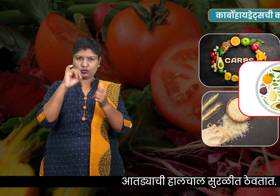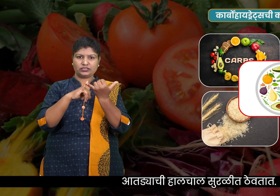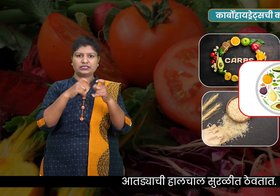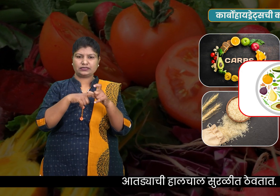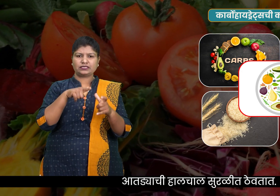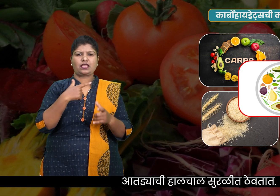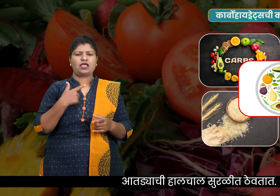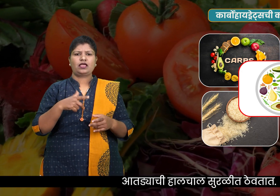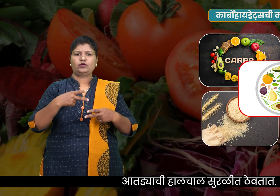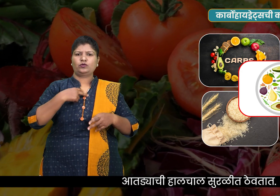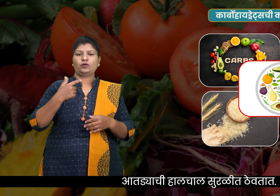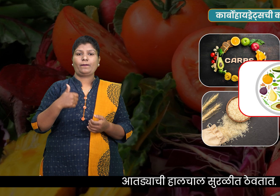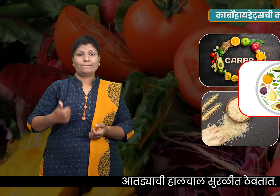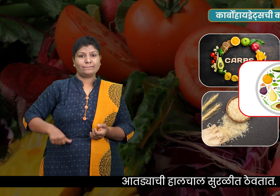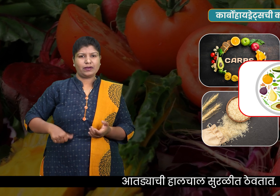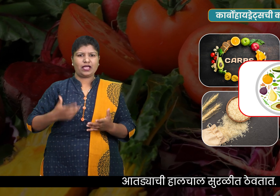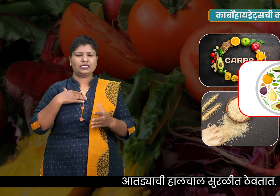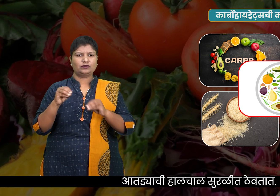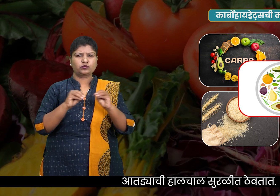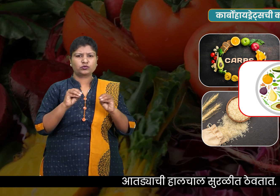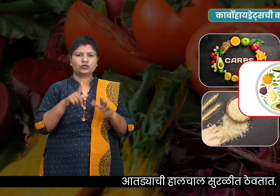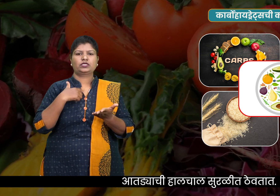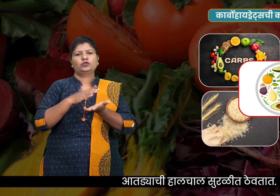आतड्यांची हालचाल सुरळीत ठेवतात.